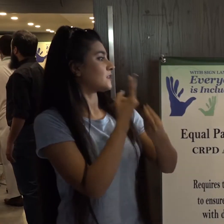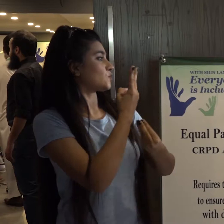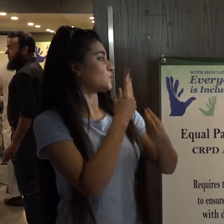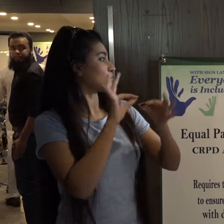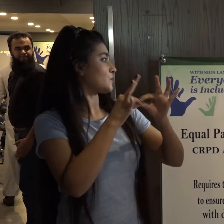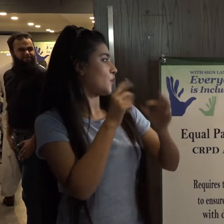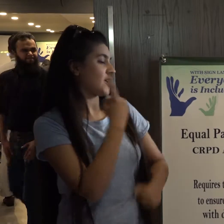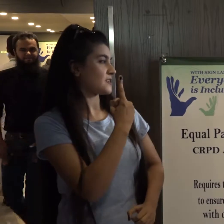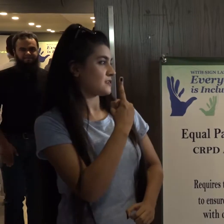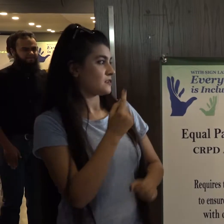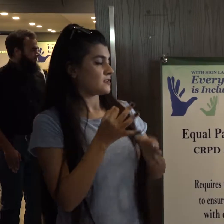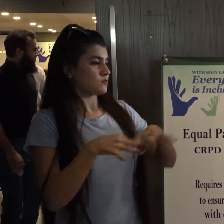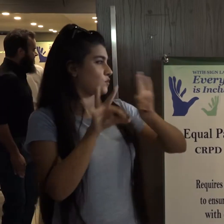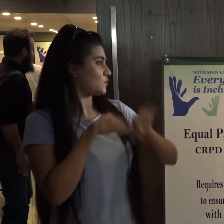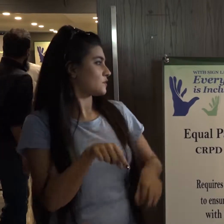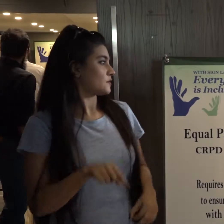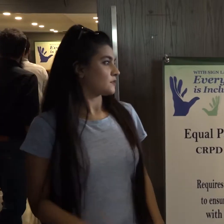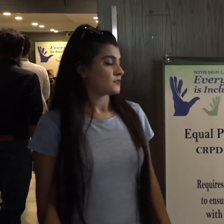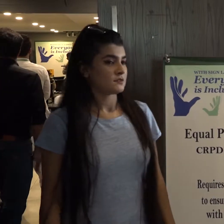سوسائٹی میں یہ ان کے لئے پرابلمز ہو رہے ہیں